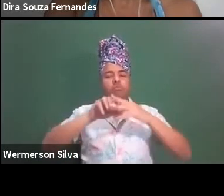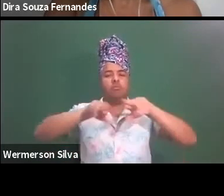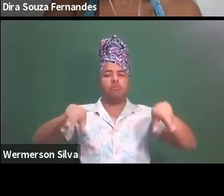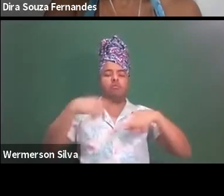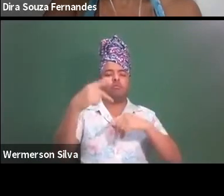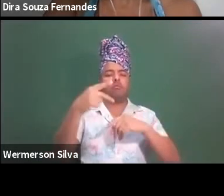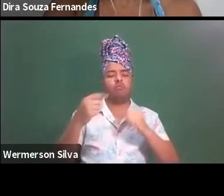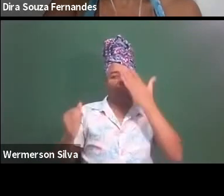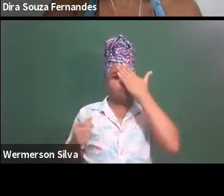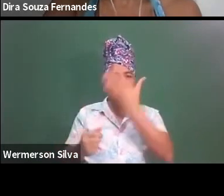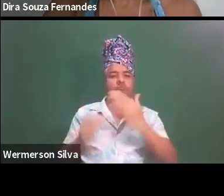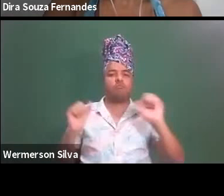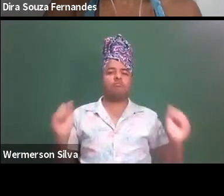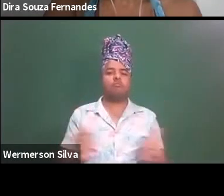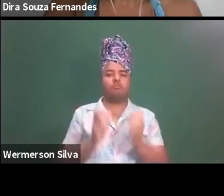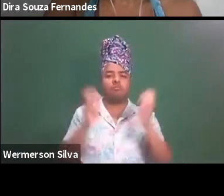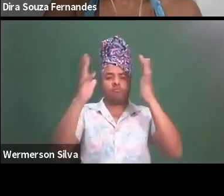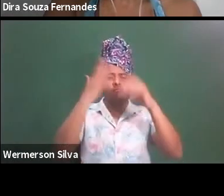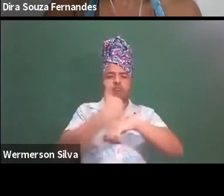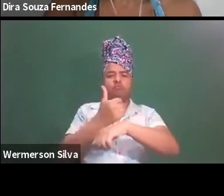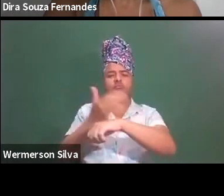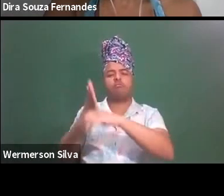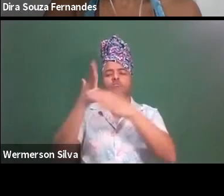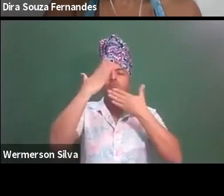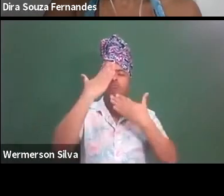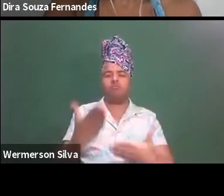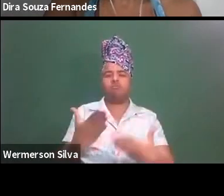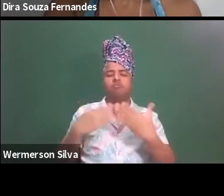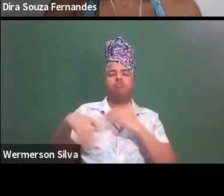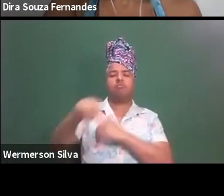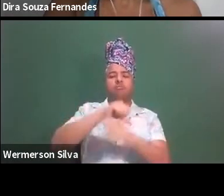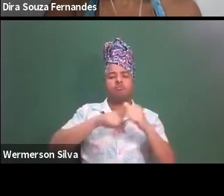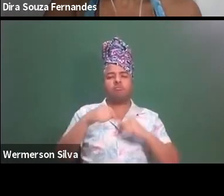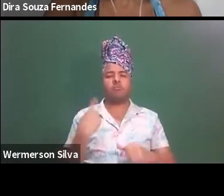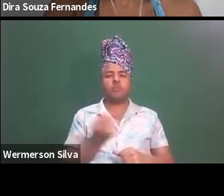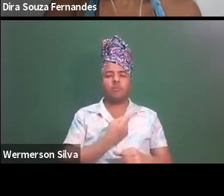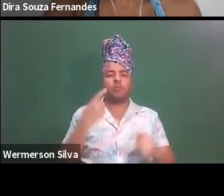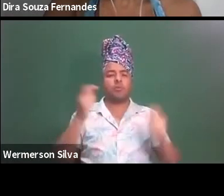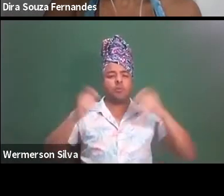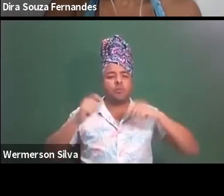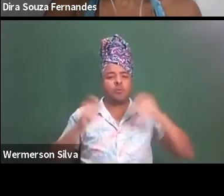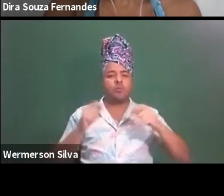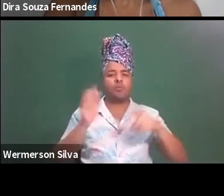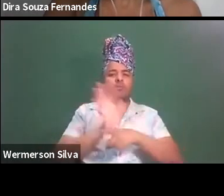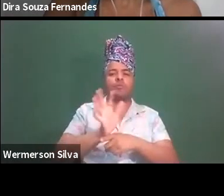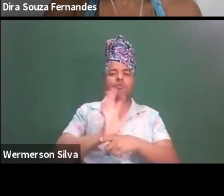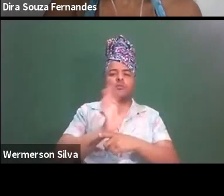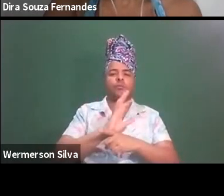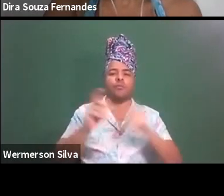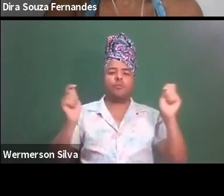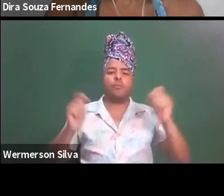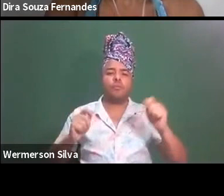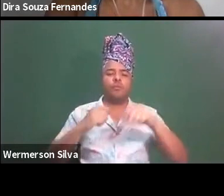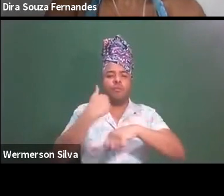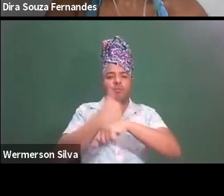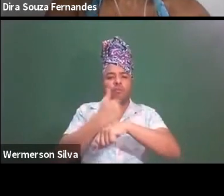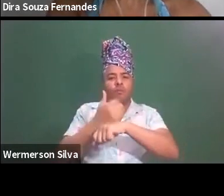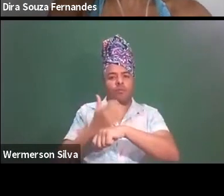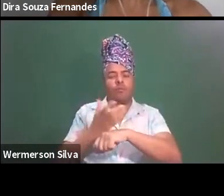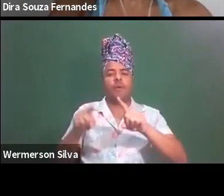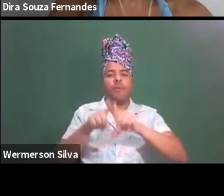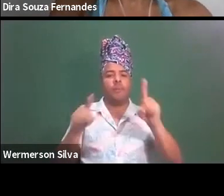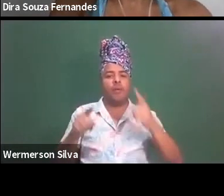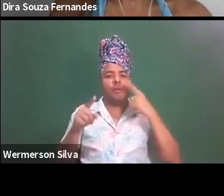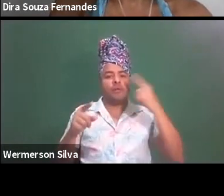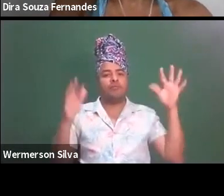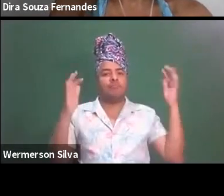dado para sermos tudo que nós somos e podermos fazer esse filme num tempo curto, mas que